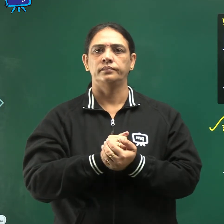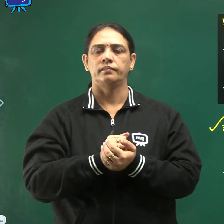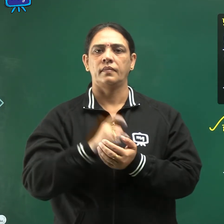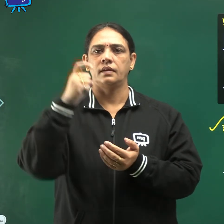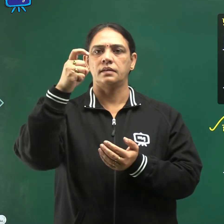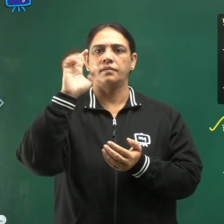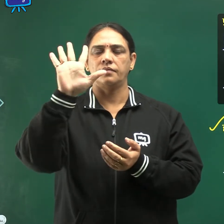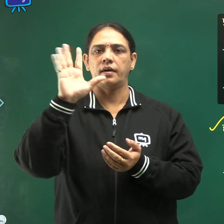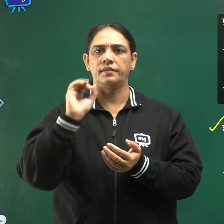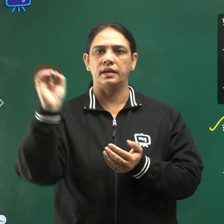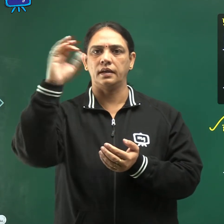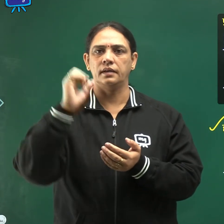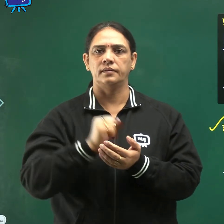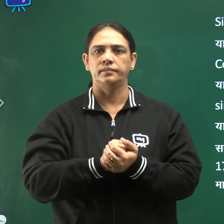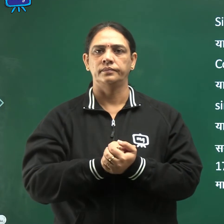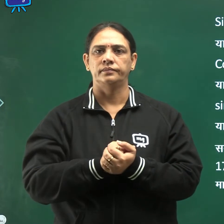75 डिग्री।